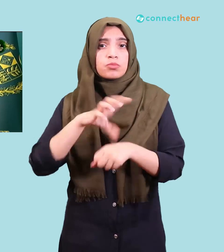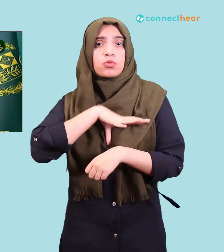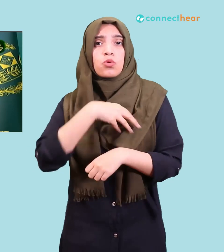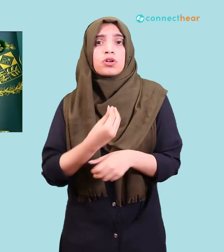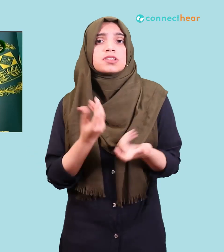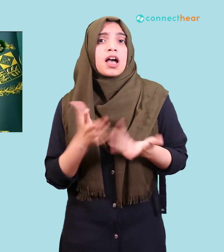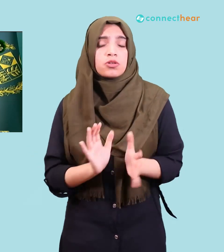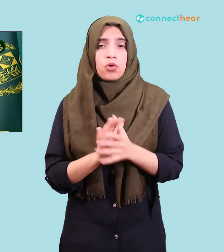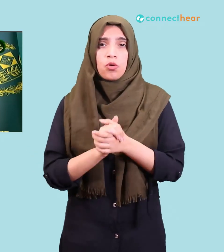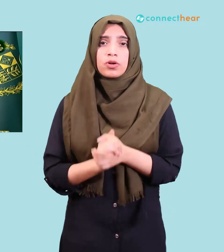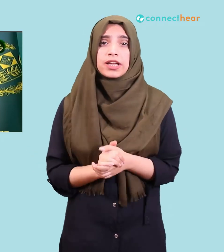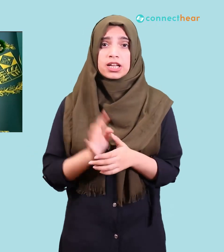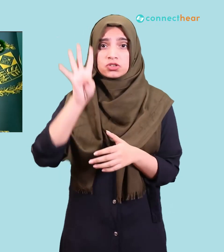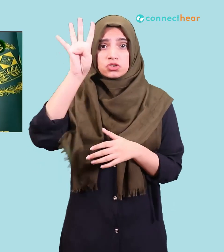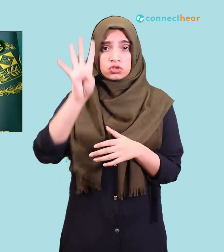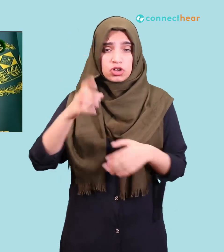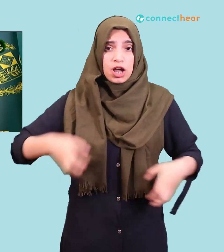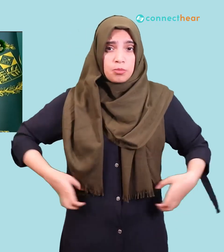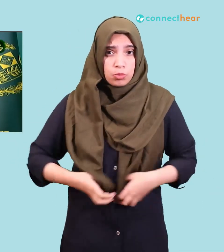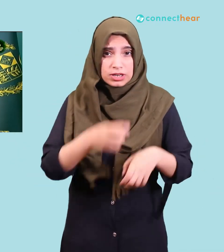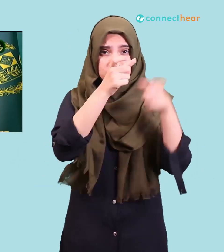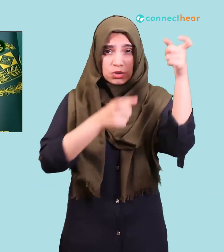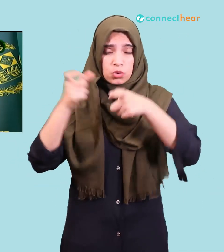800 سے زیادہ پولیس والے زخمی ہوئے ہیں.